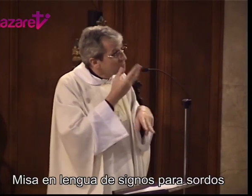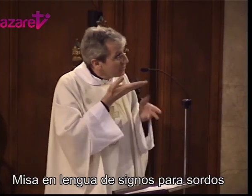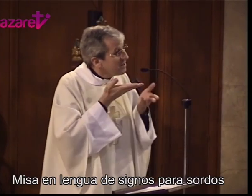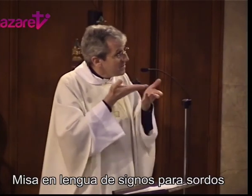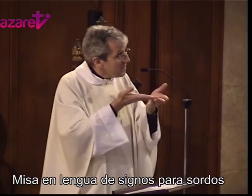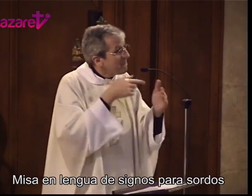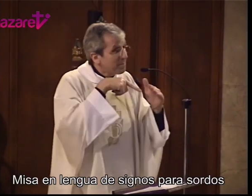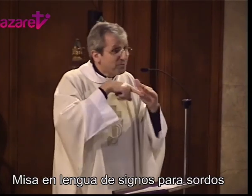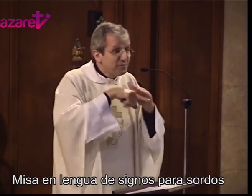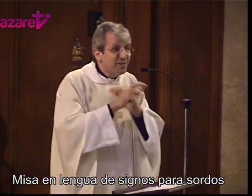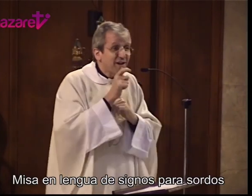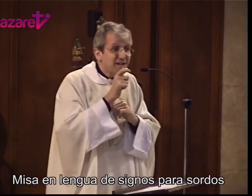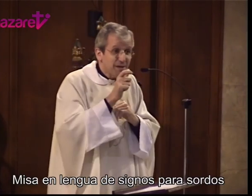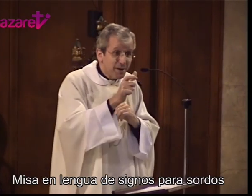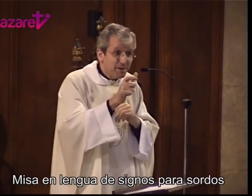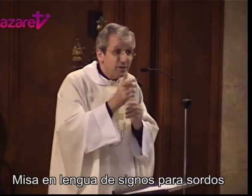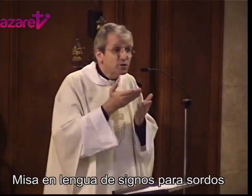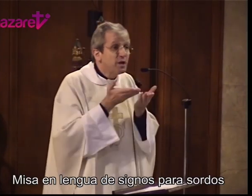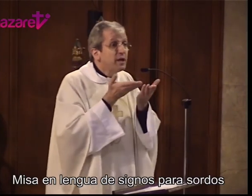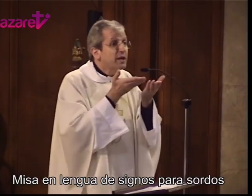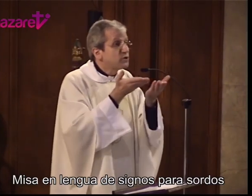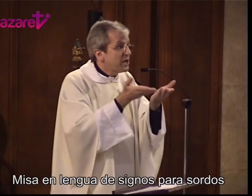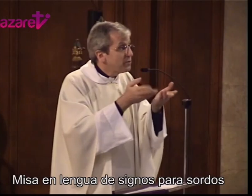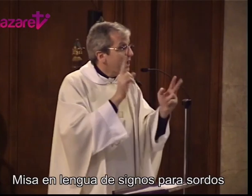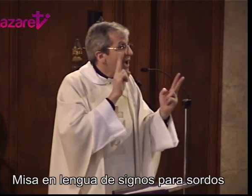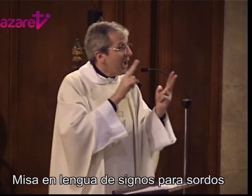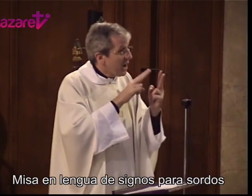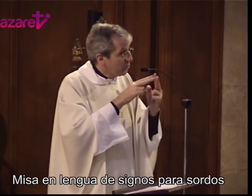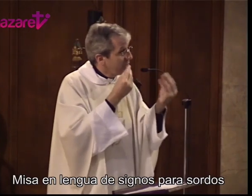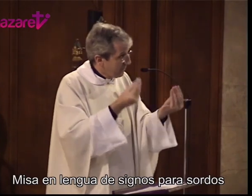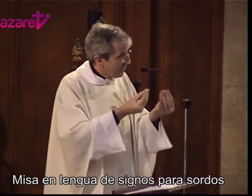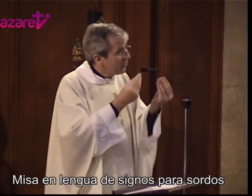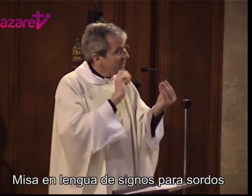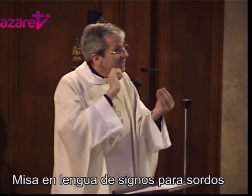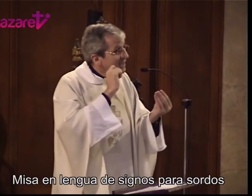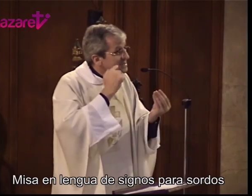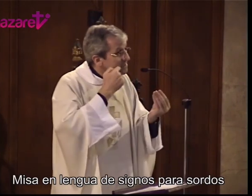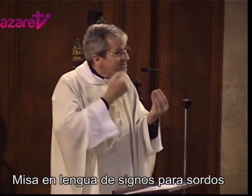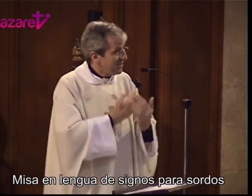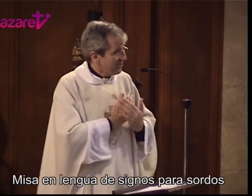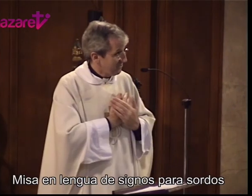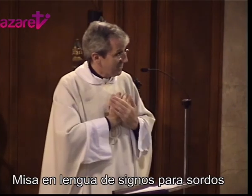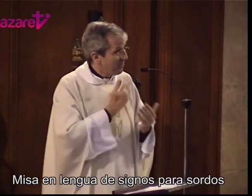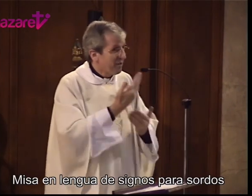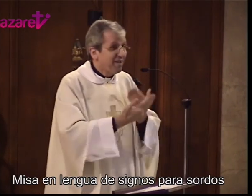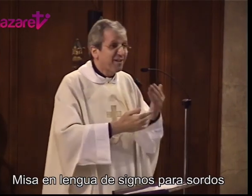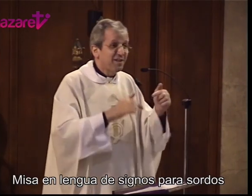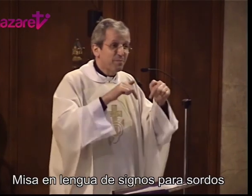ir bien para profundizar esa palabra de Dios que nos ayudará a conocer mejor ese misterio de amor que celebramos